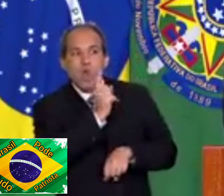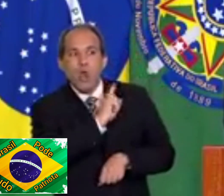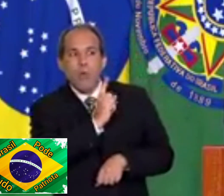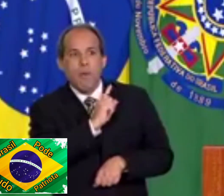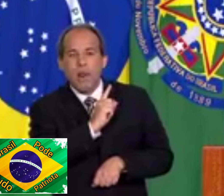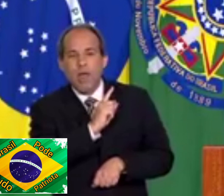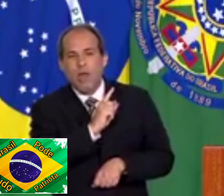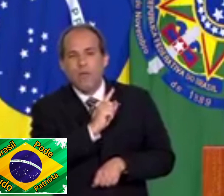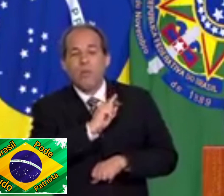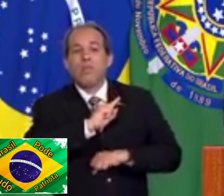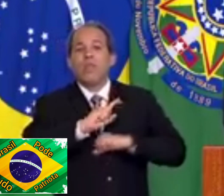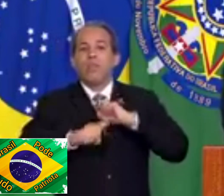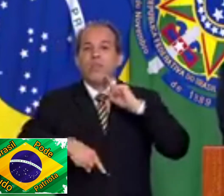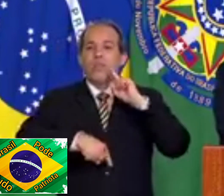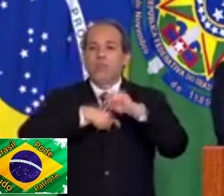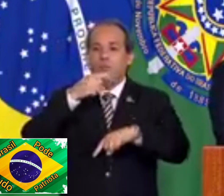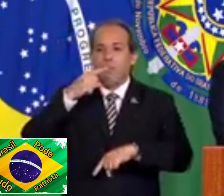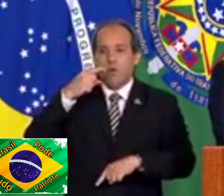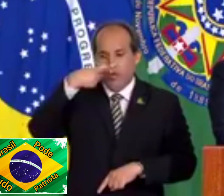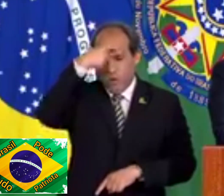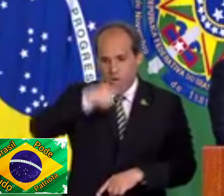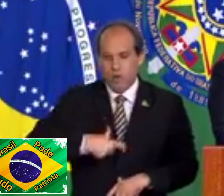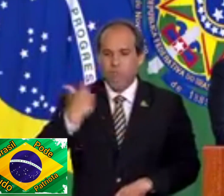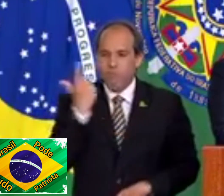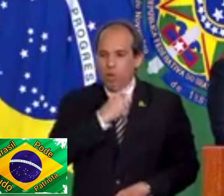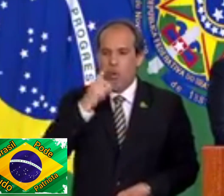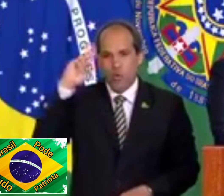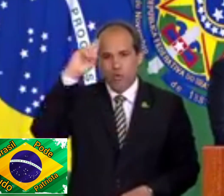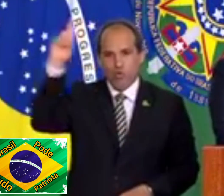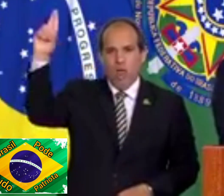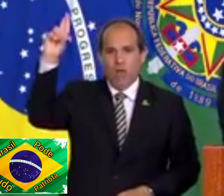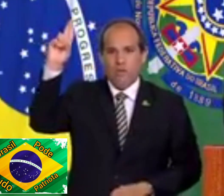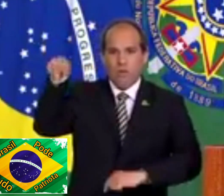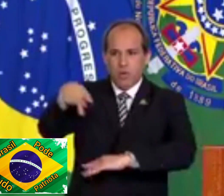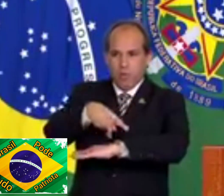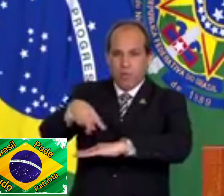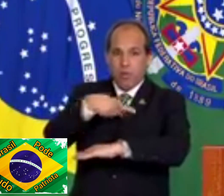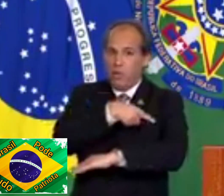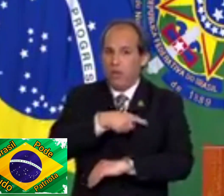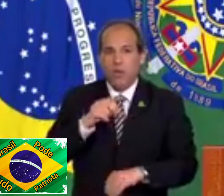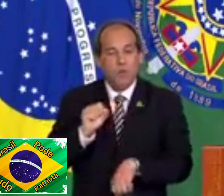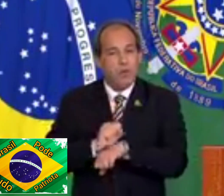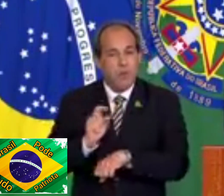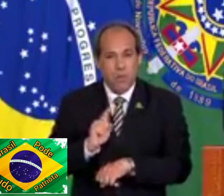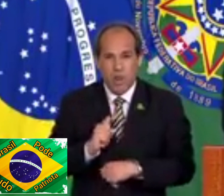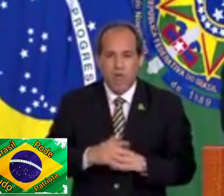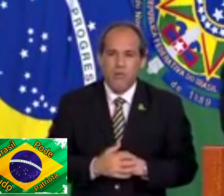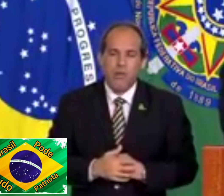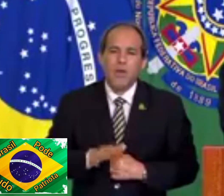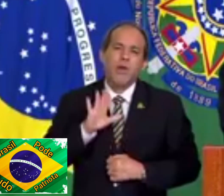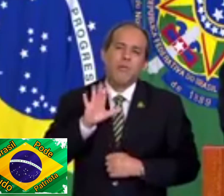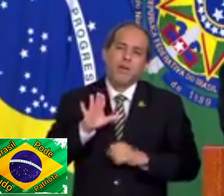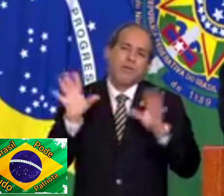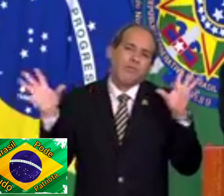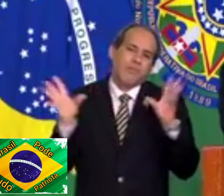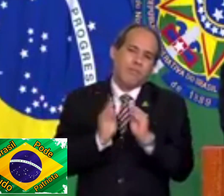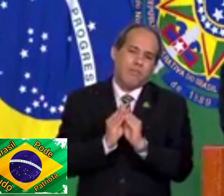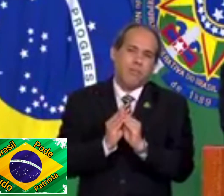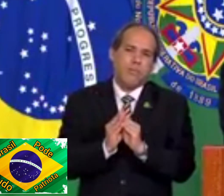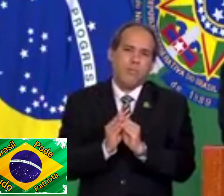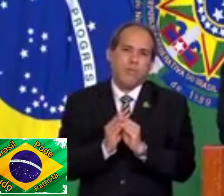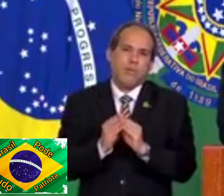chefe da nação. O que fica disso tudo? Uma passagem